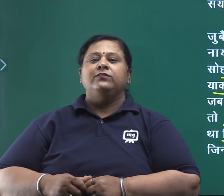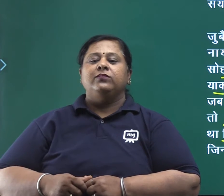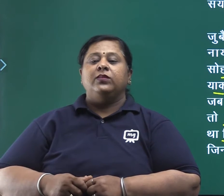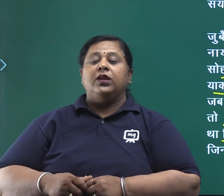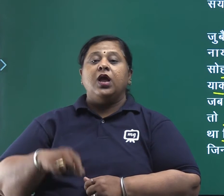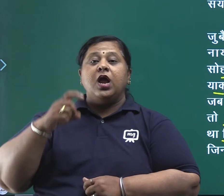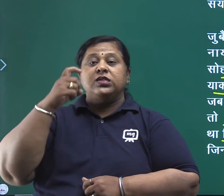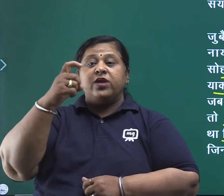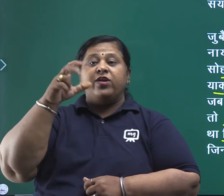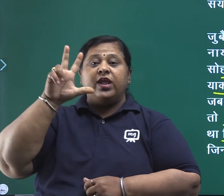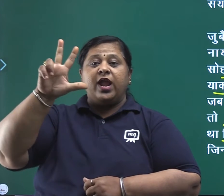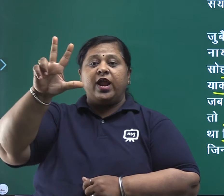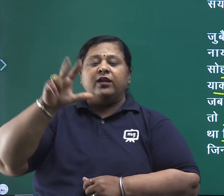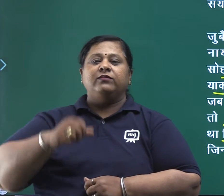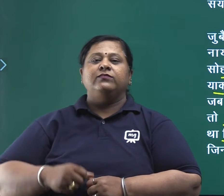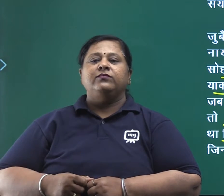78